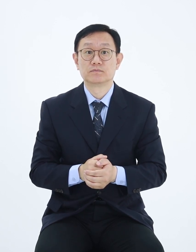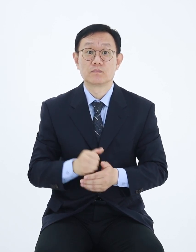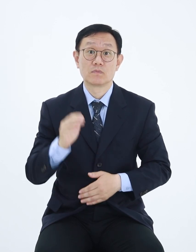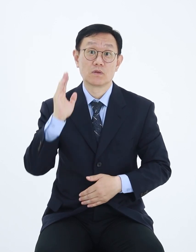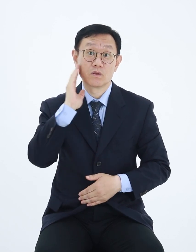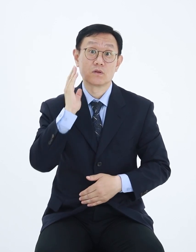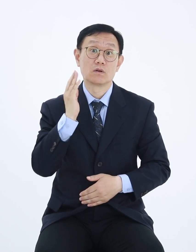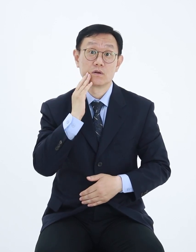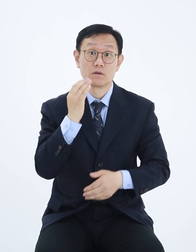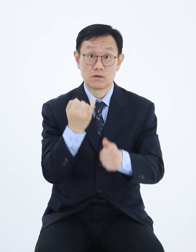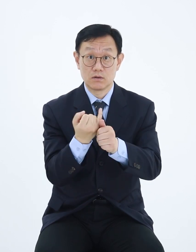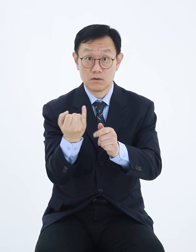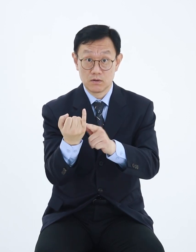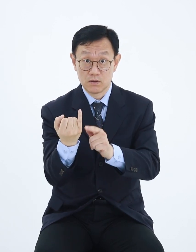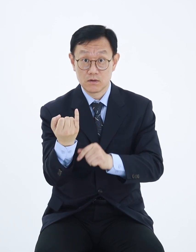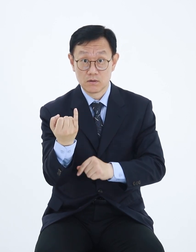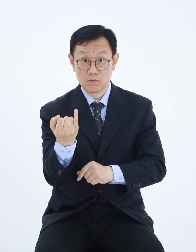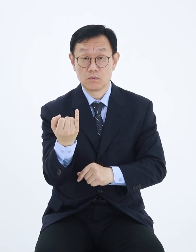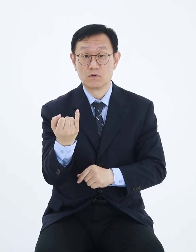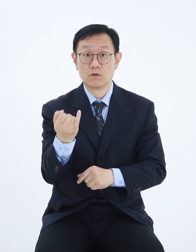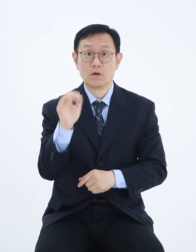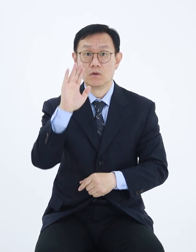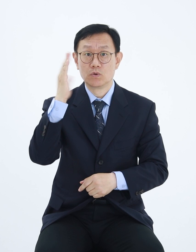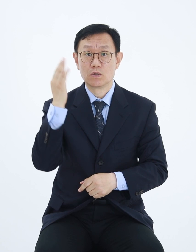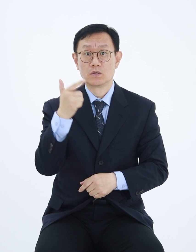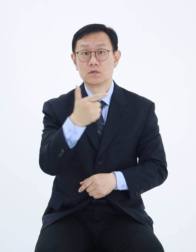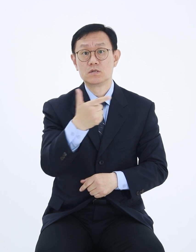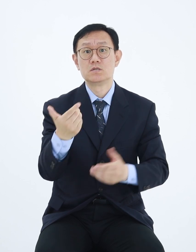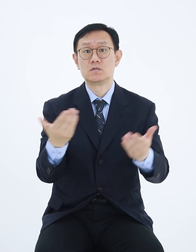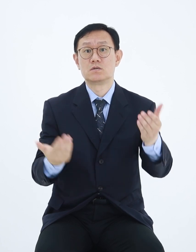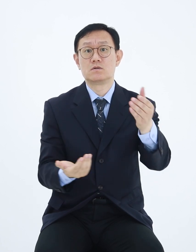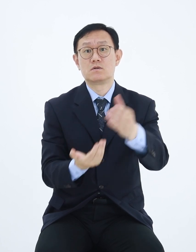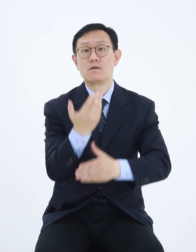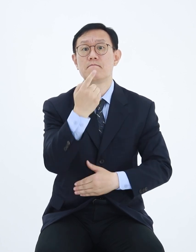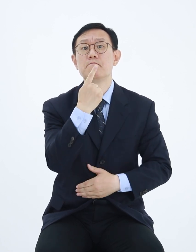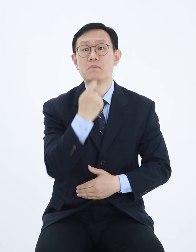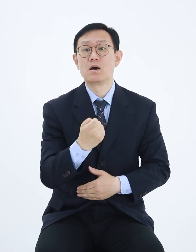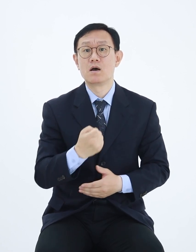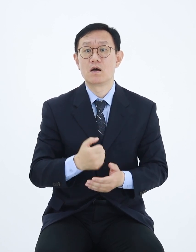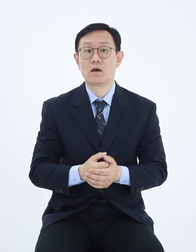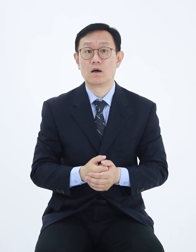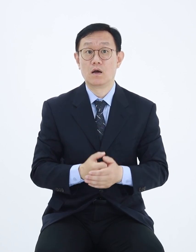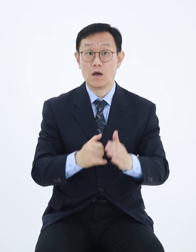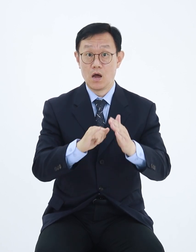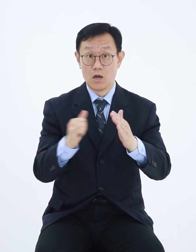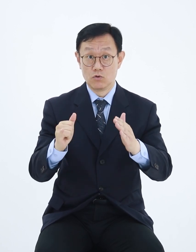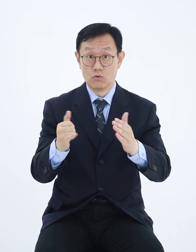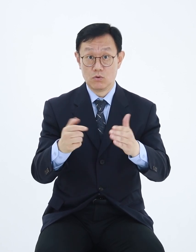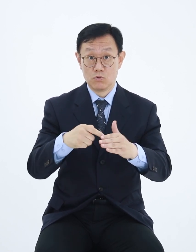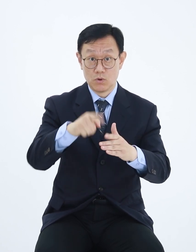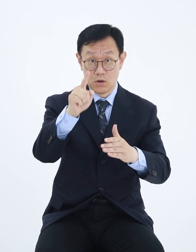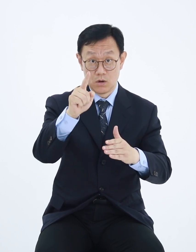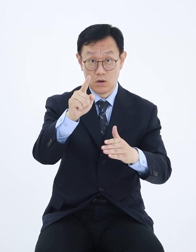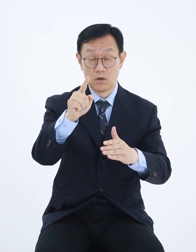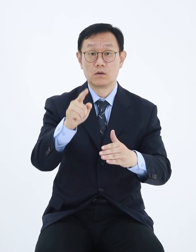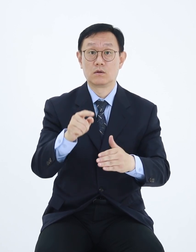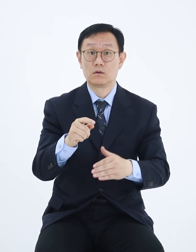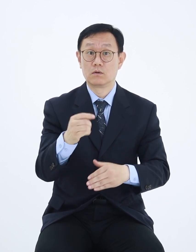청각장애인 주부 S씨는 최근에 큰 사고를 당할 뻔했습니다. 가족들이 출근하거나 외출하면 S씨는 집에 혼자